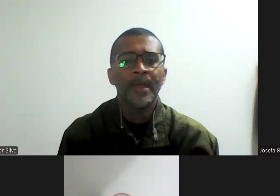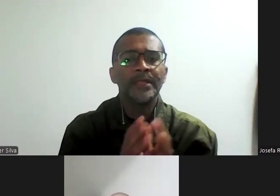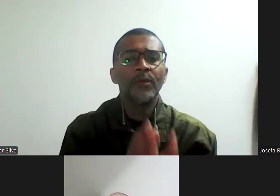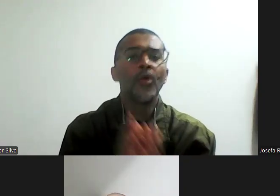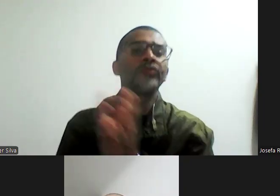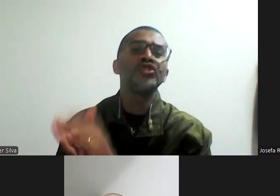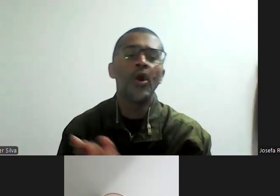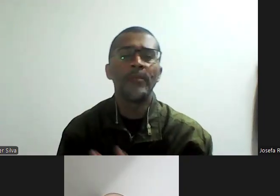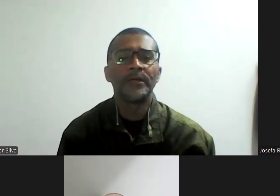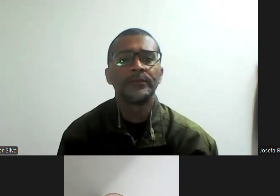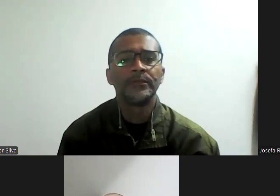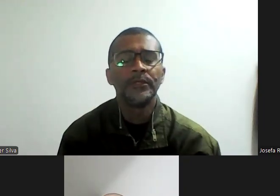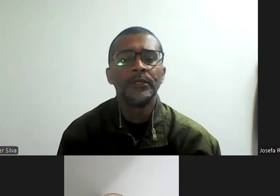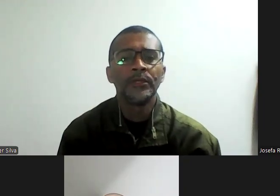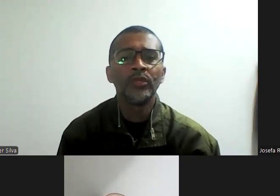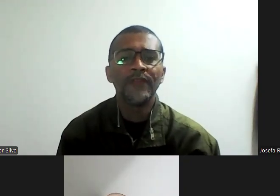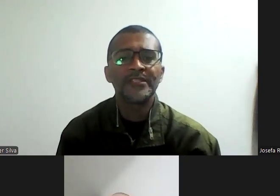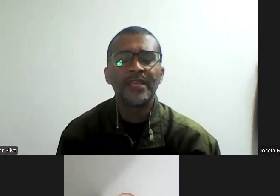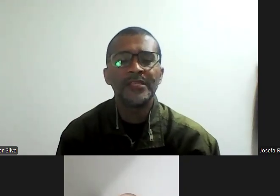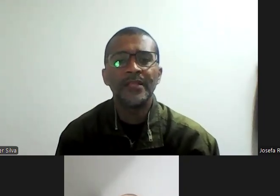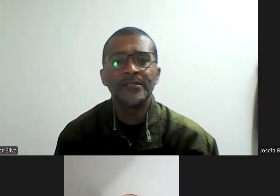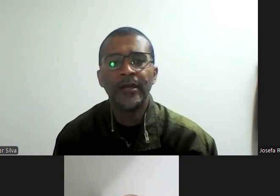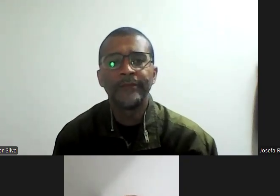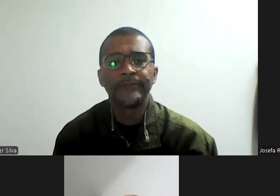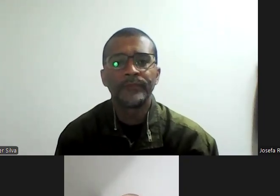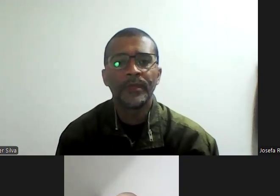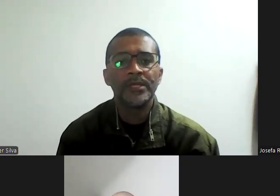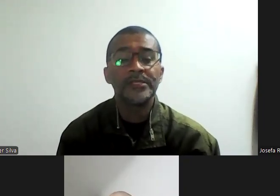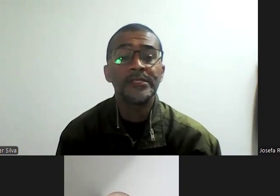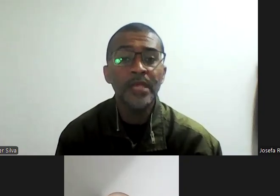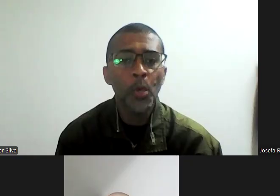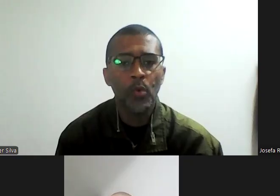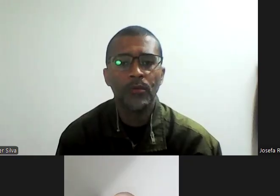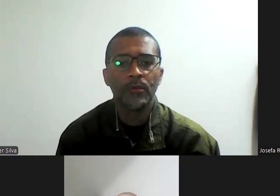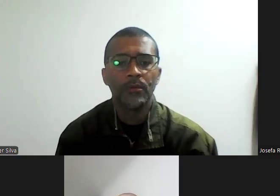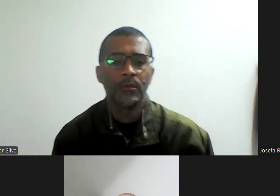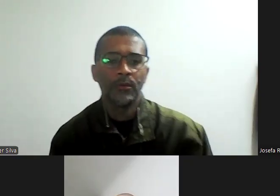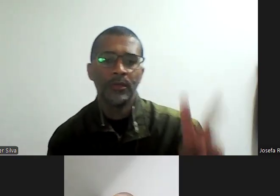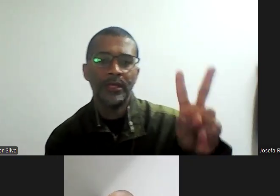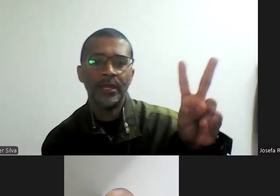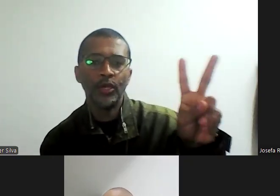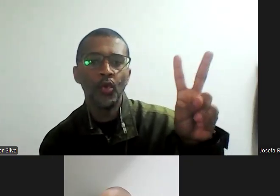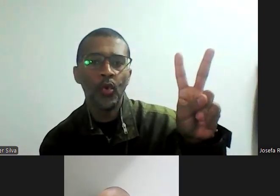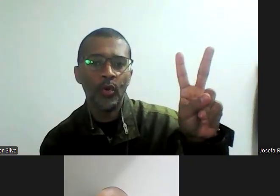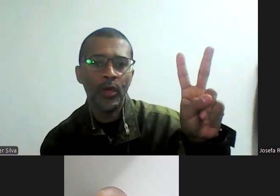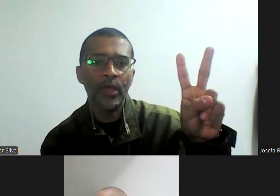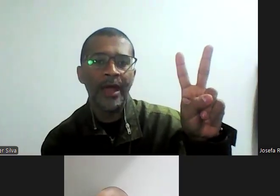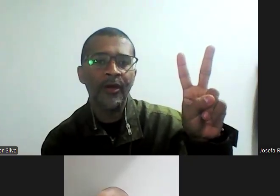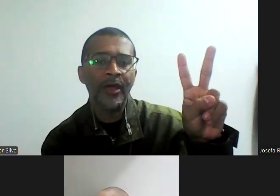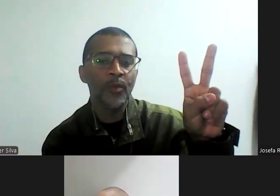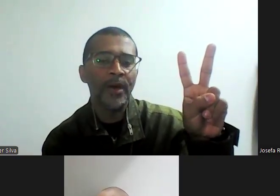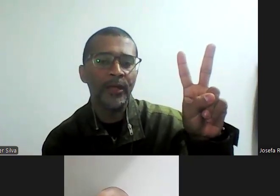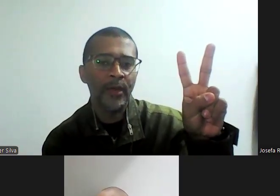ok? Então é outro idioma. Então toda vez que você quiser dizer 5, que no